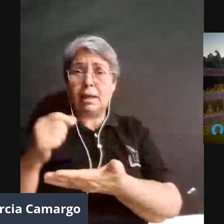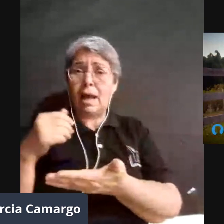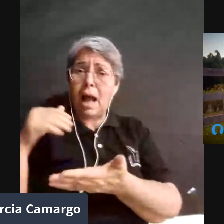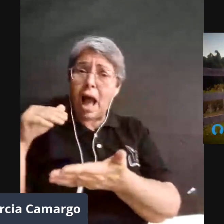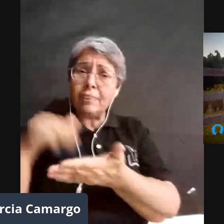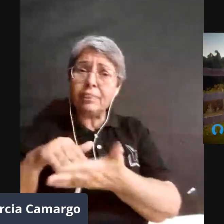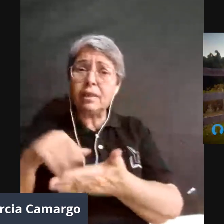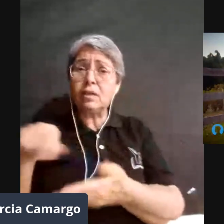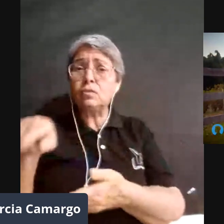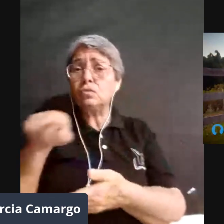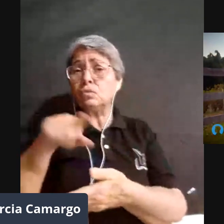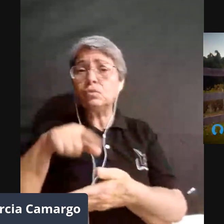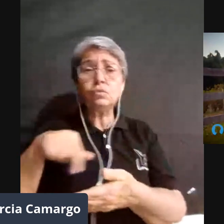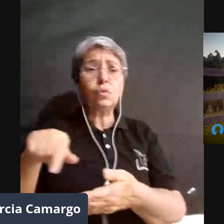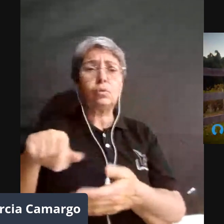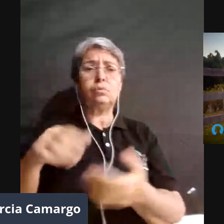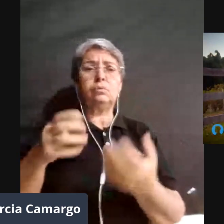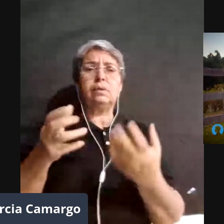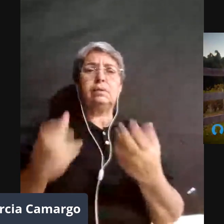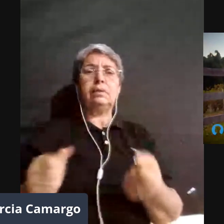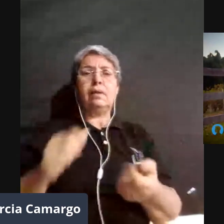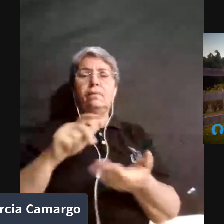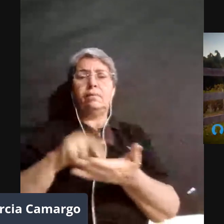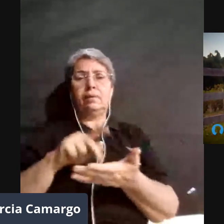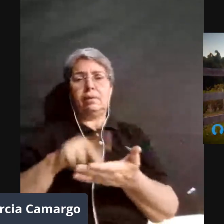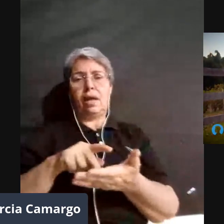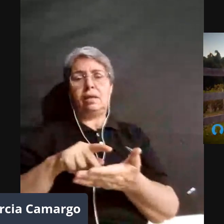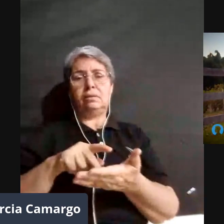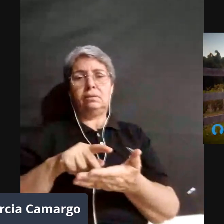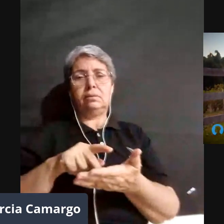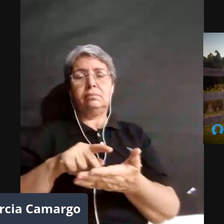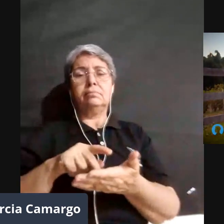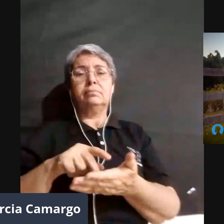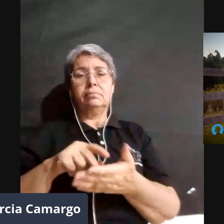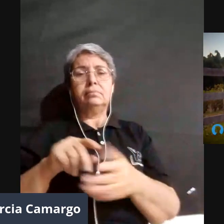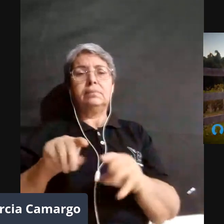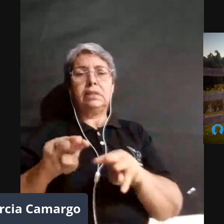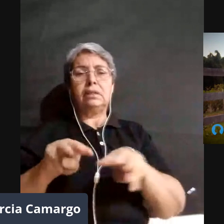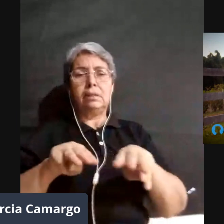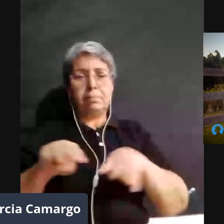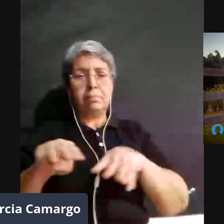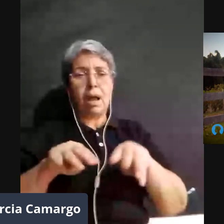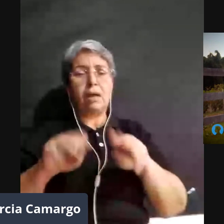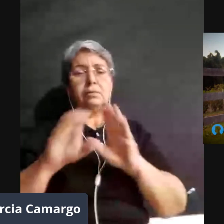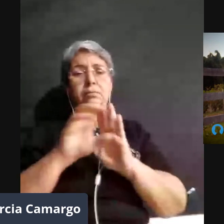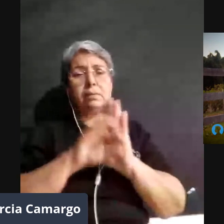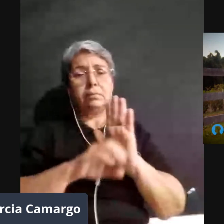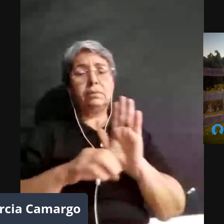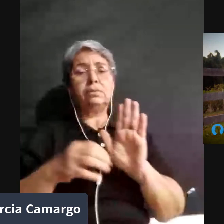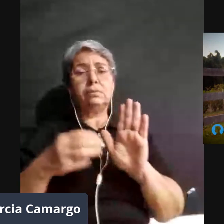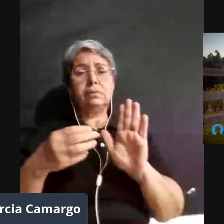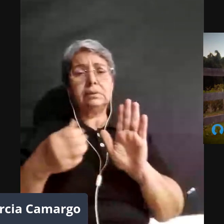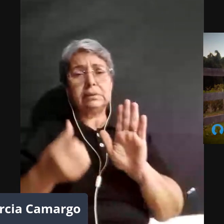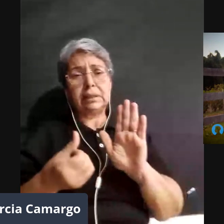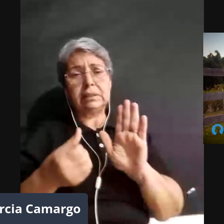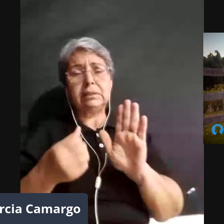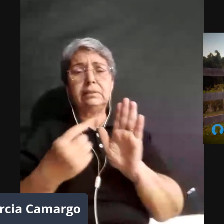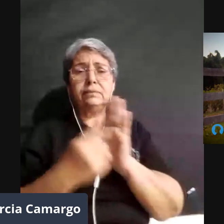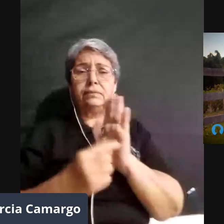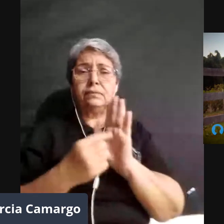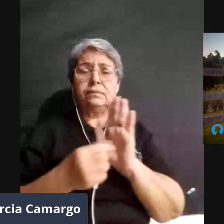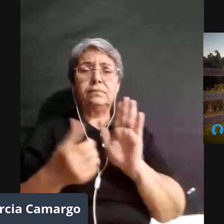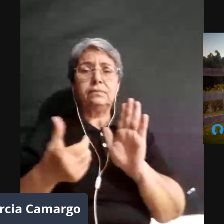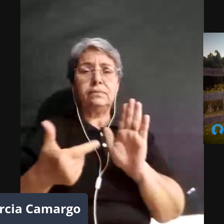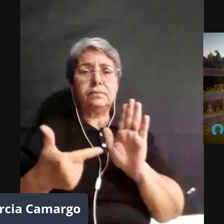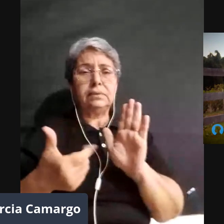Leia lá em Marcos, no capítulo 4, verso 26 a 29. Mas vamos supor que o povo de Deus nunca se